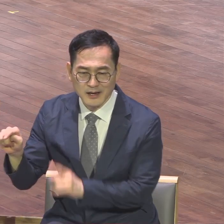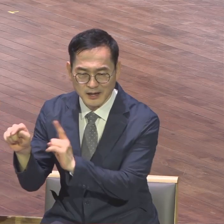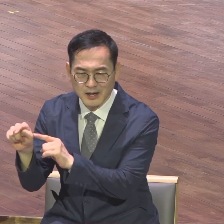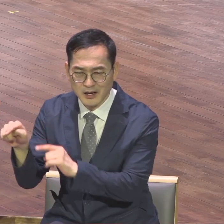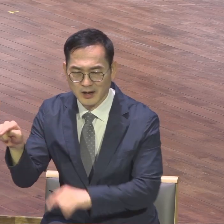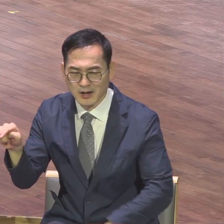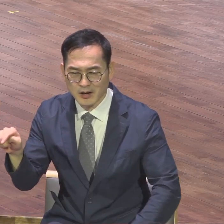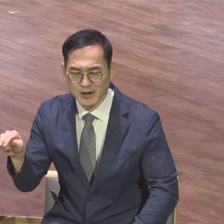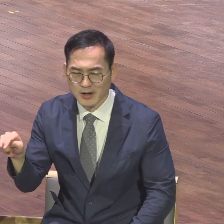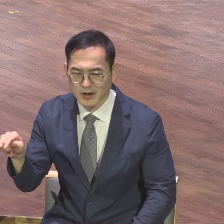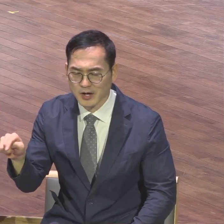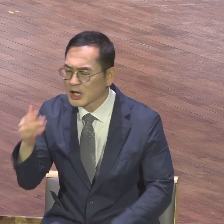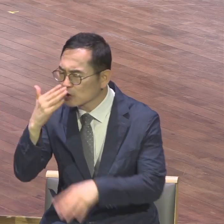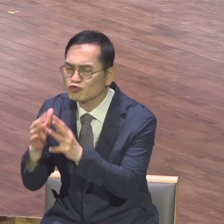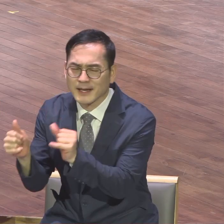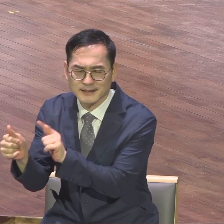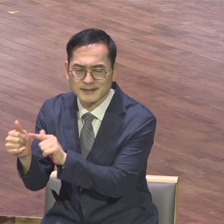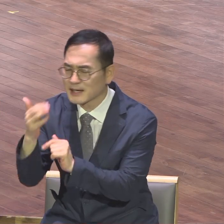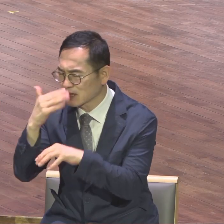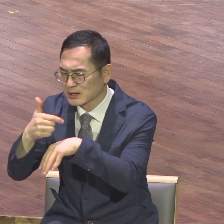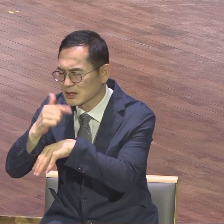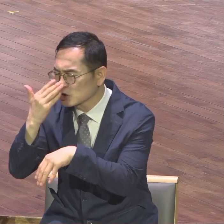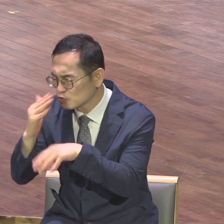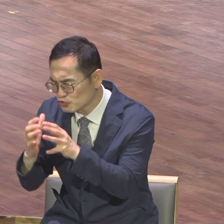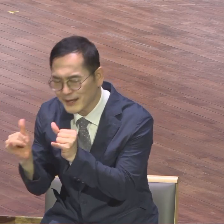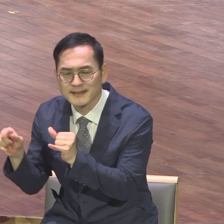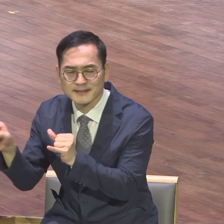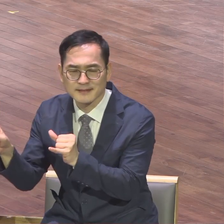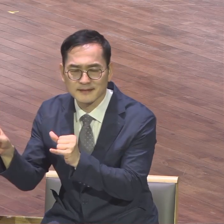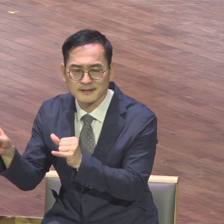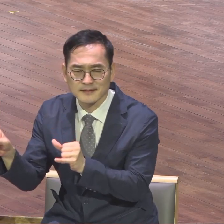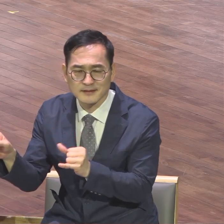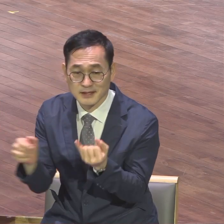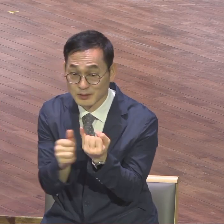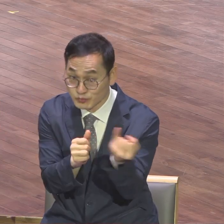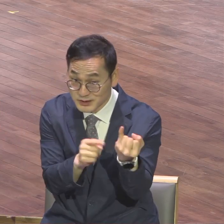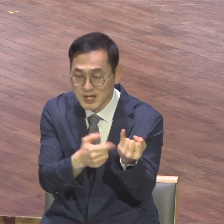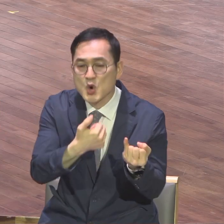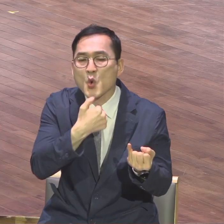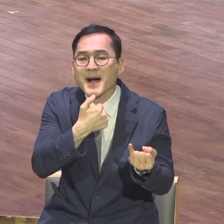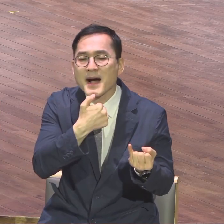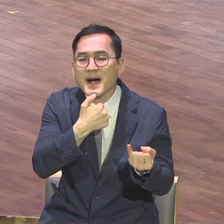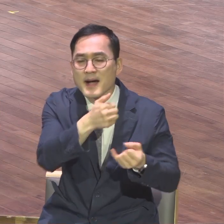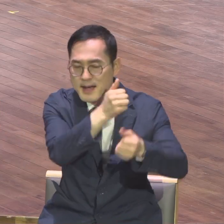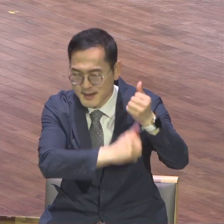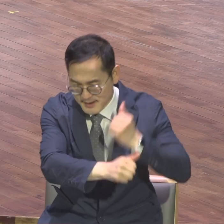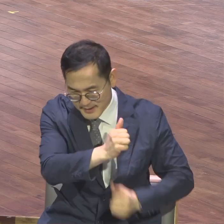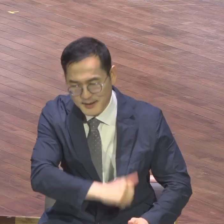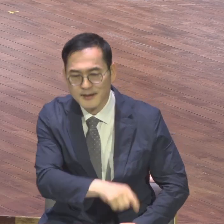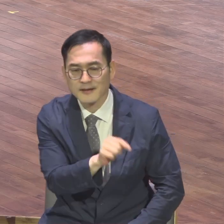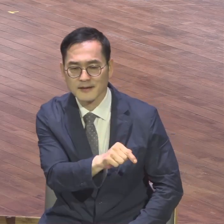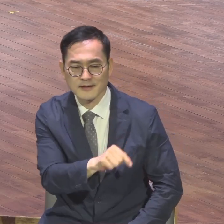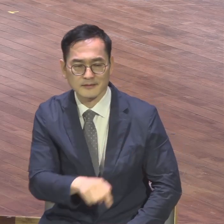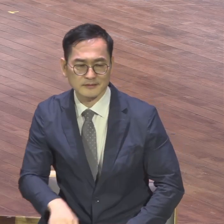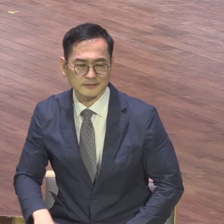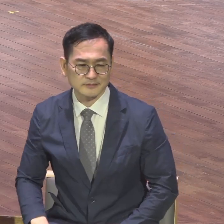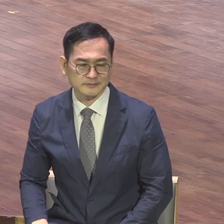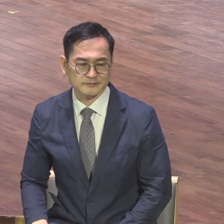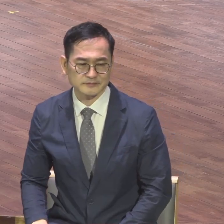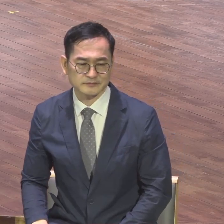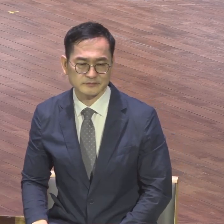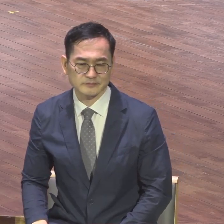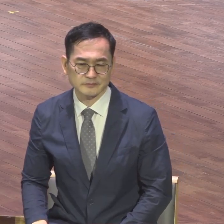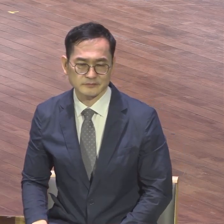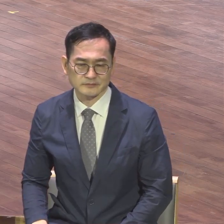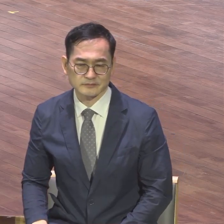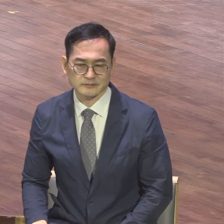출신 디아스포라 유대인이에요. 그 부인 이 브리스길라는 로마 귀족 출신입니다. 우리는 사도